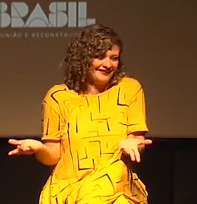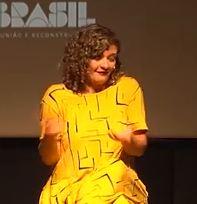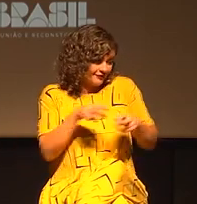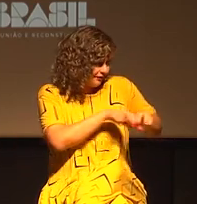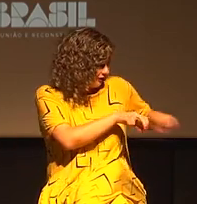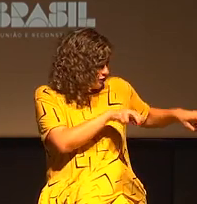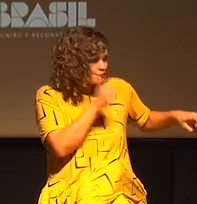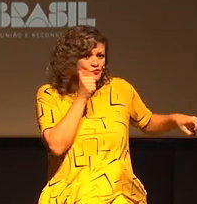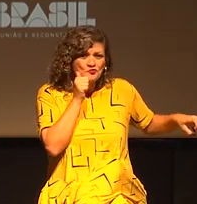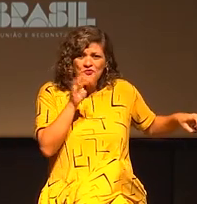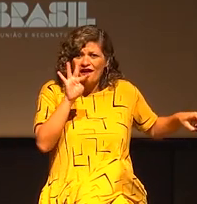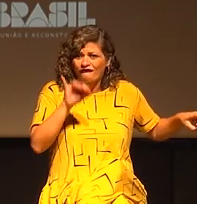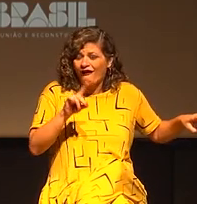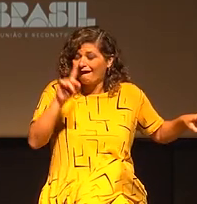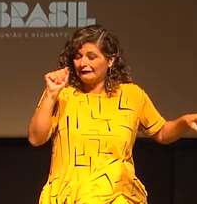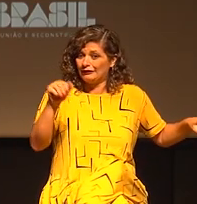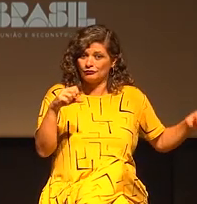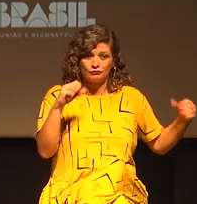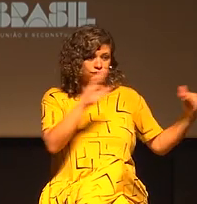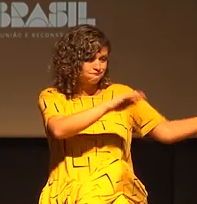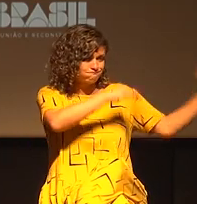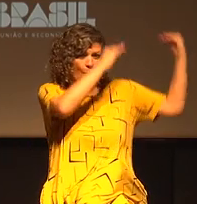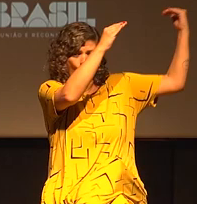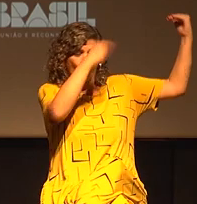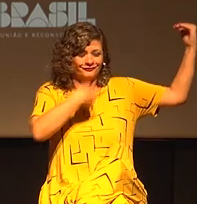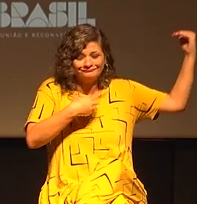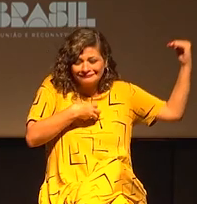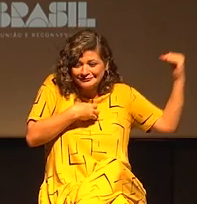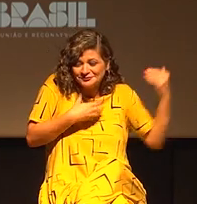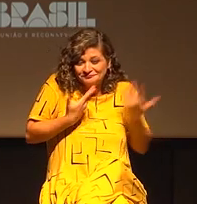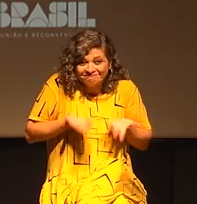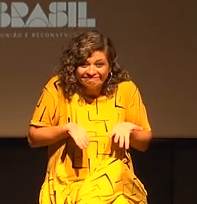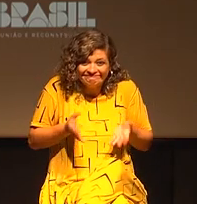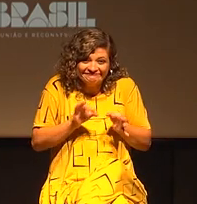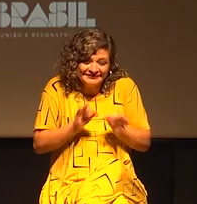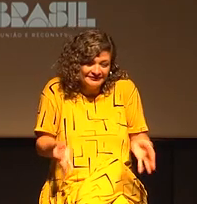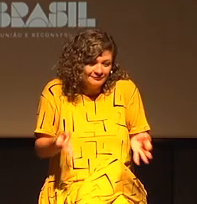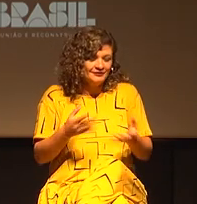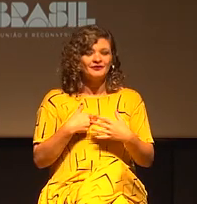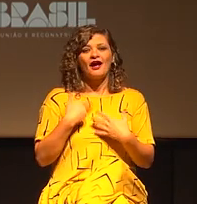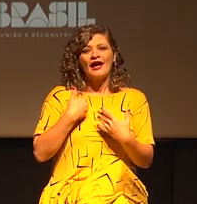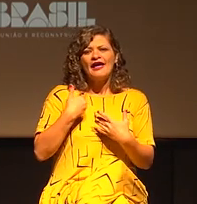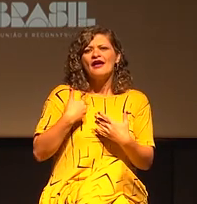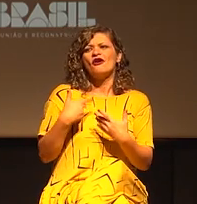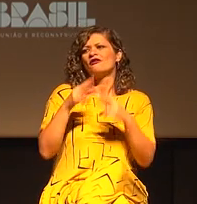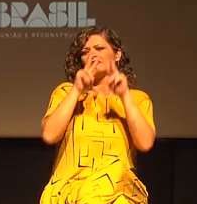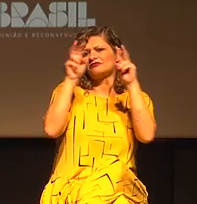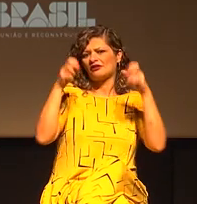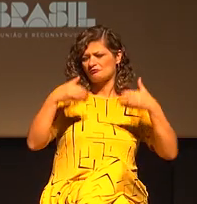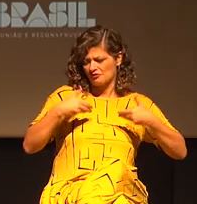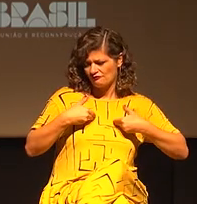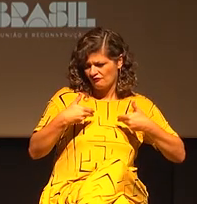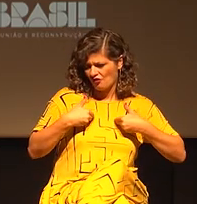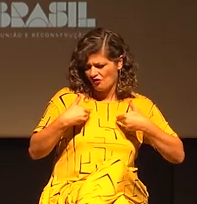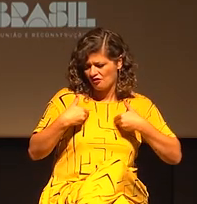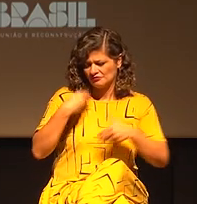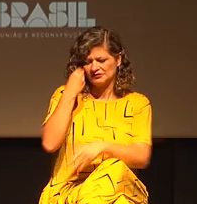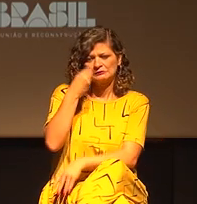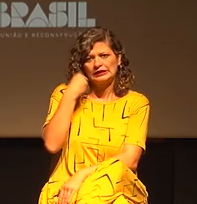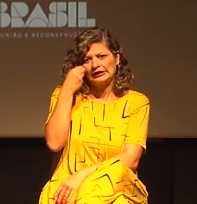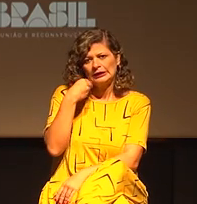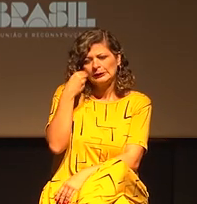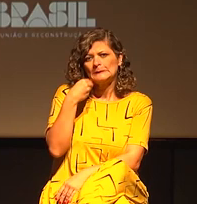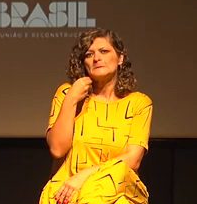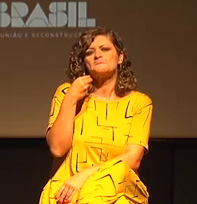me desculpem a palavra mas bom a minha relação com a fome o que me traz